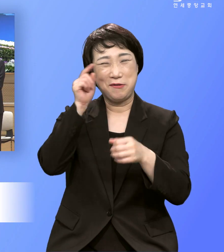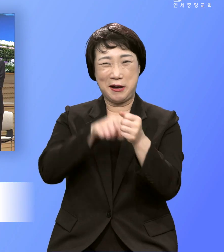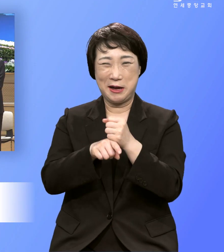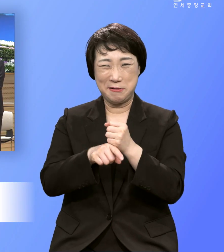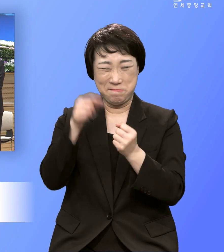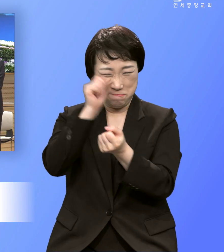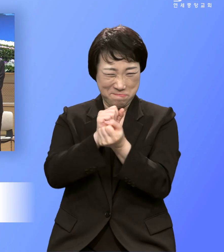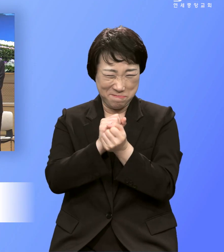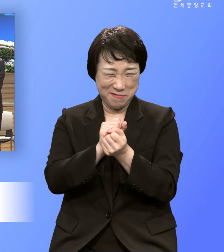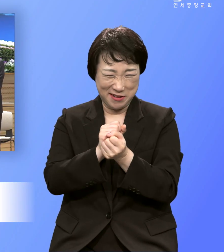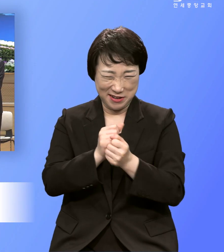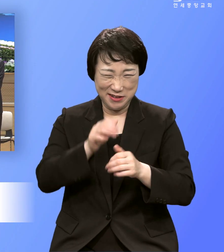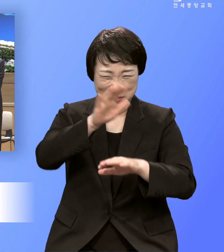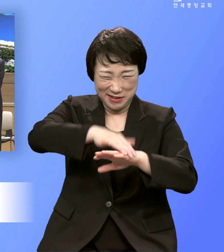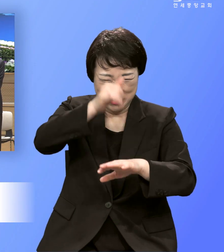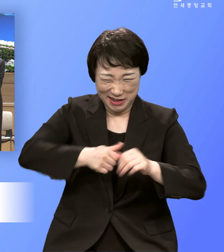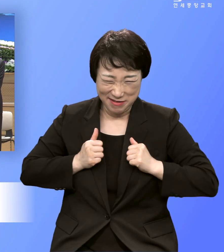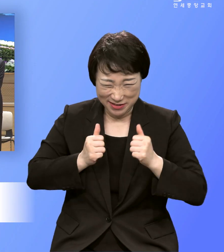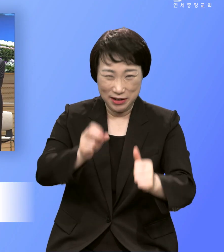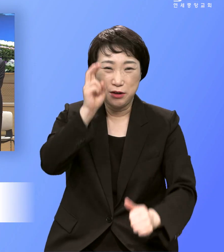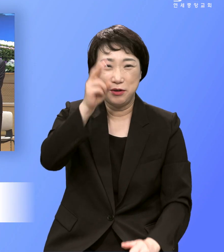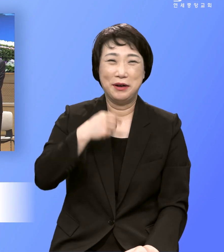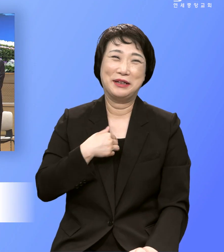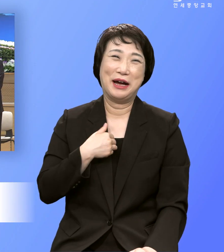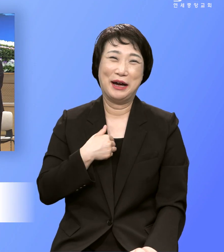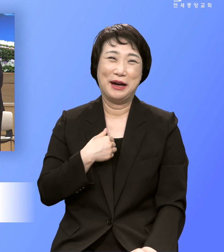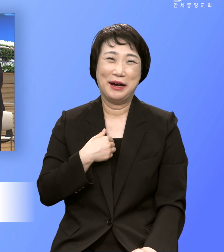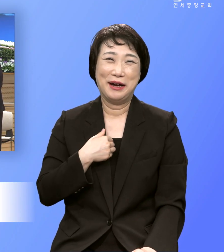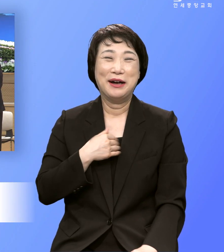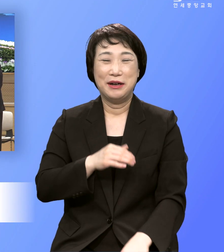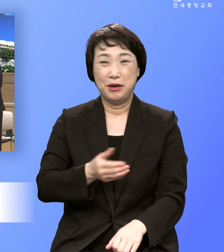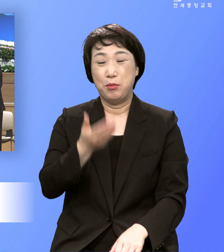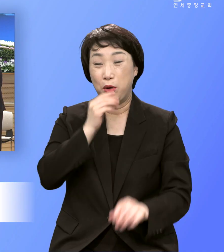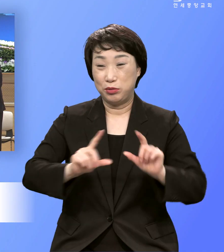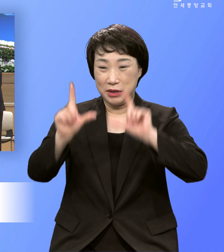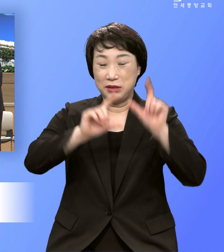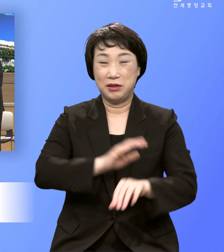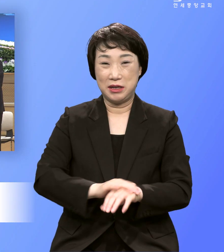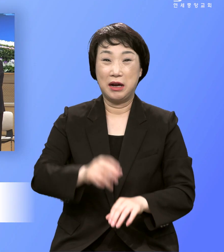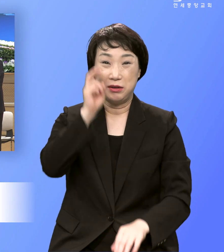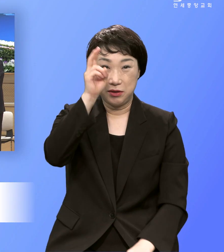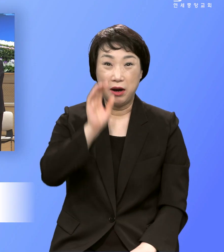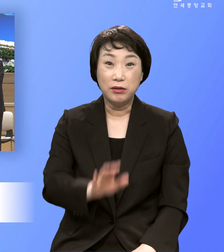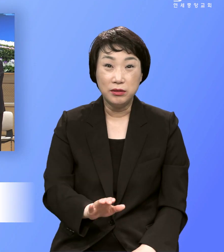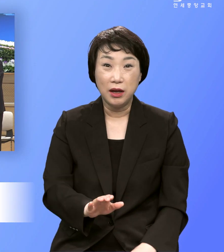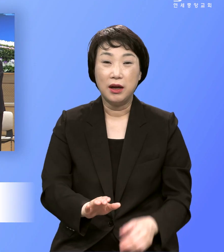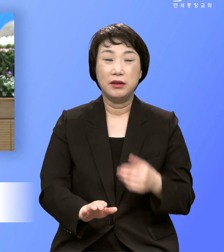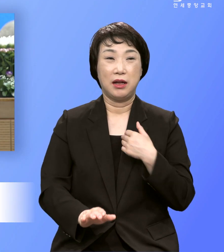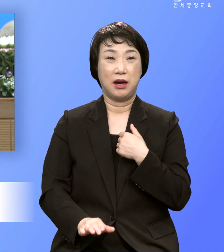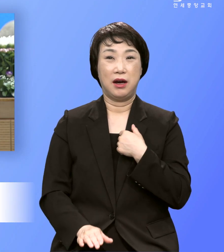잘했겠어요. 생각해보세요. 잘 먹고 잘 살았겠지. 그런데